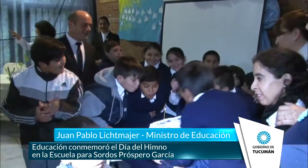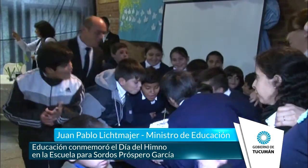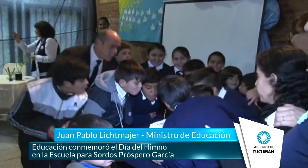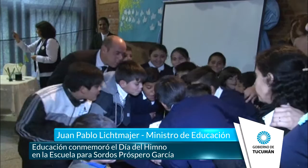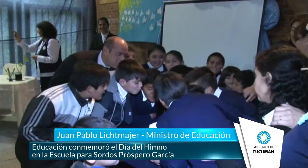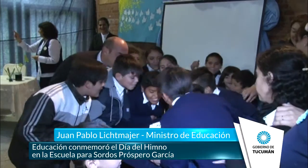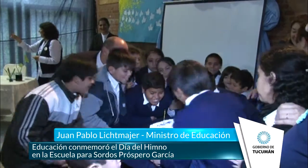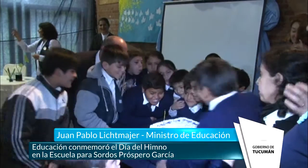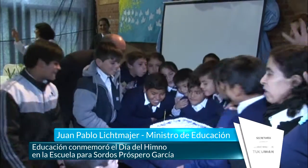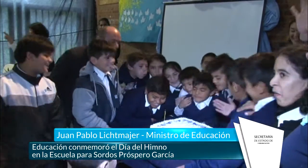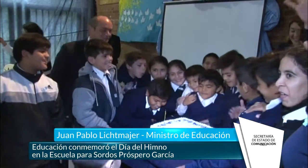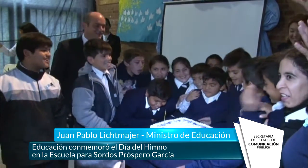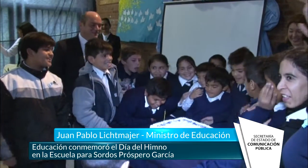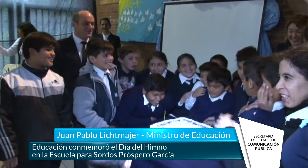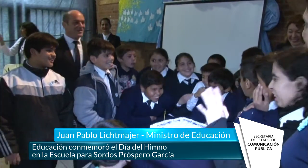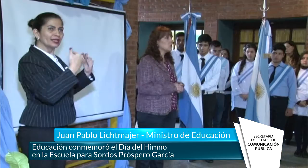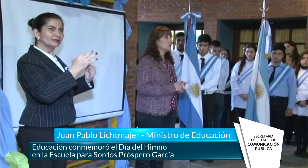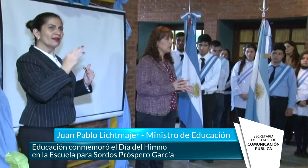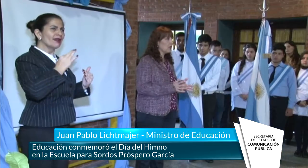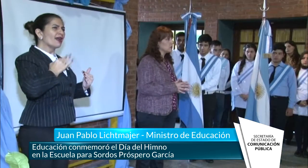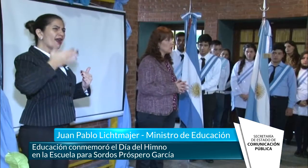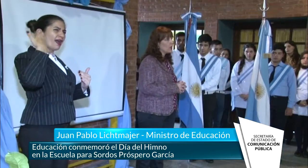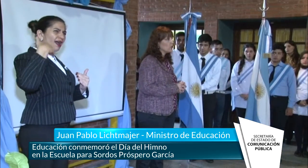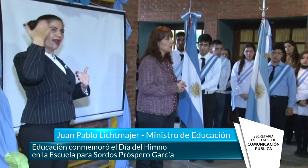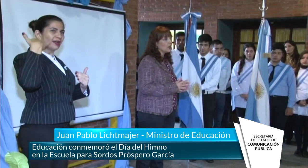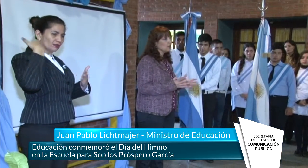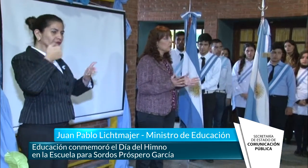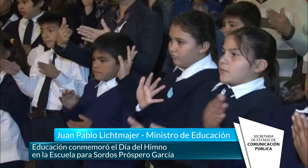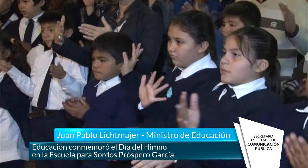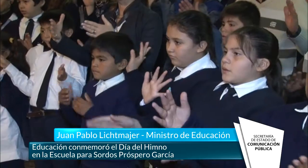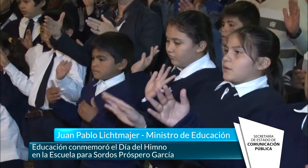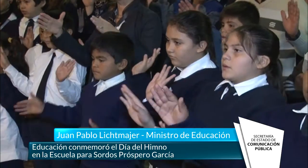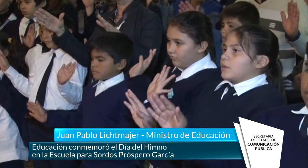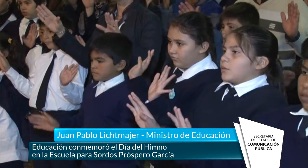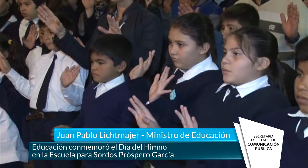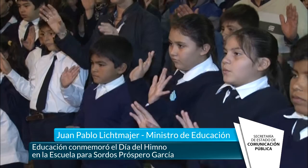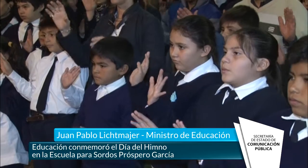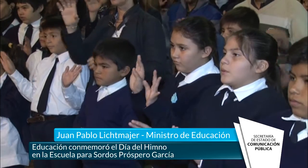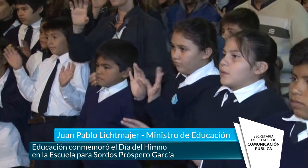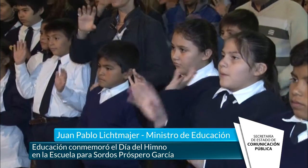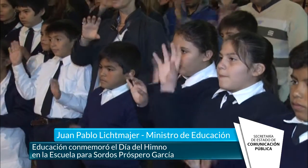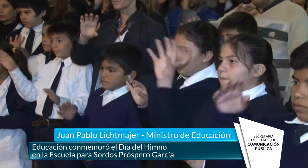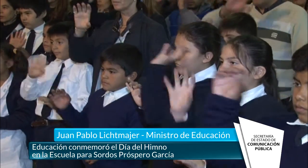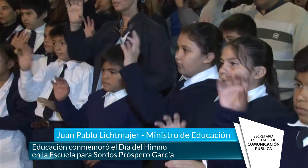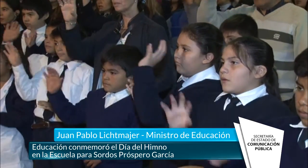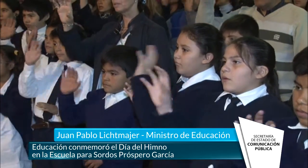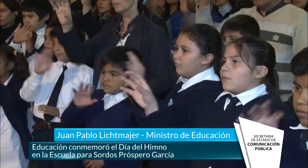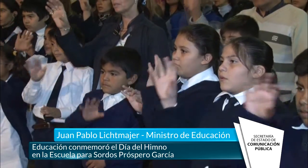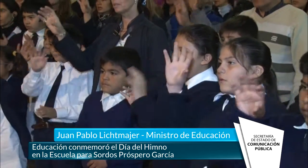en un trabajo verdaderamente maravilloso de unificación del lenguaje de señas para la entonación del himno. Hemos asistido a una